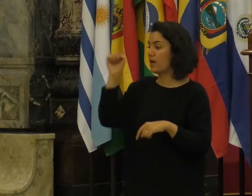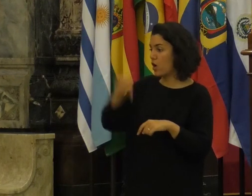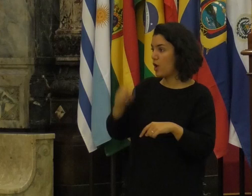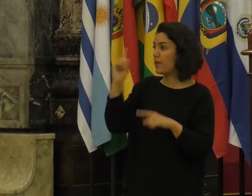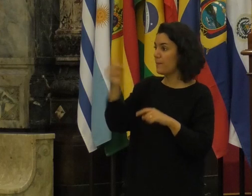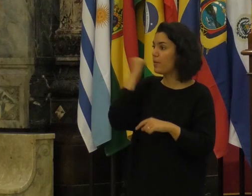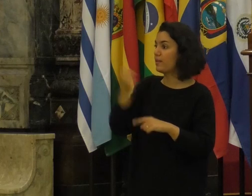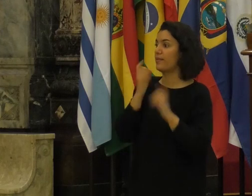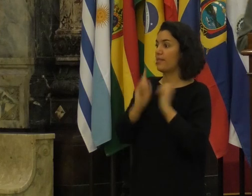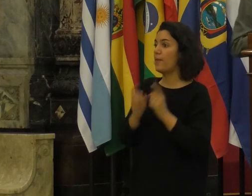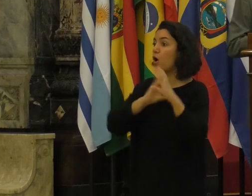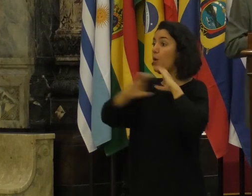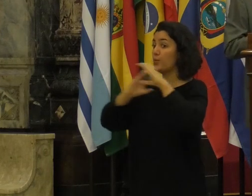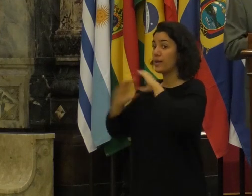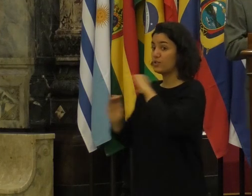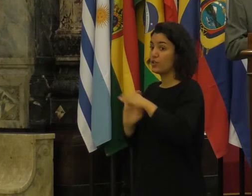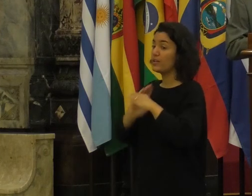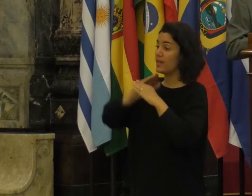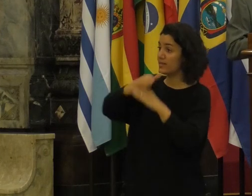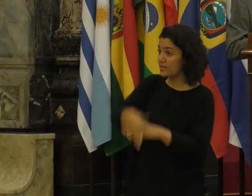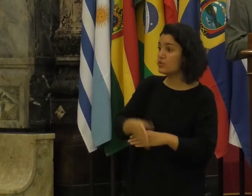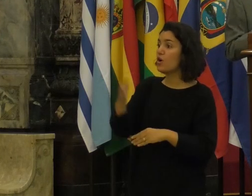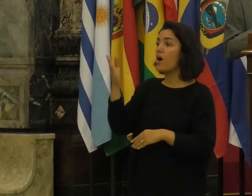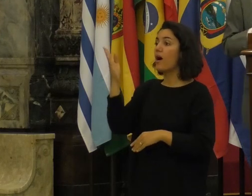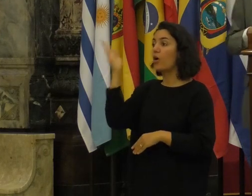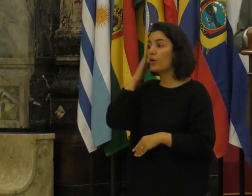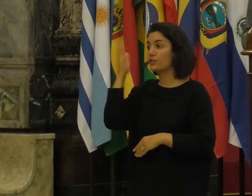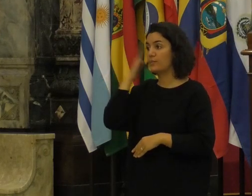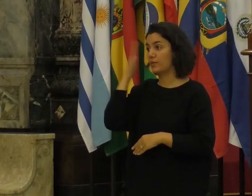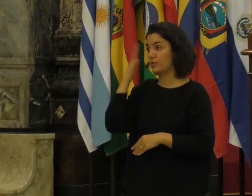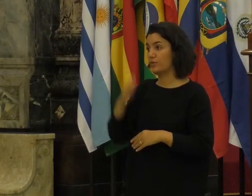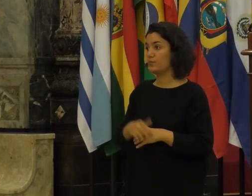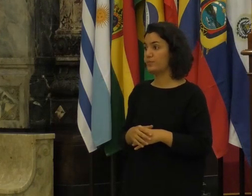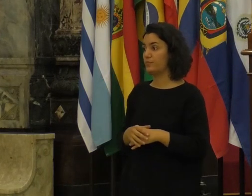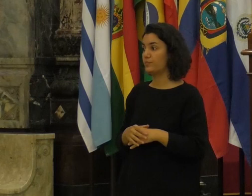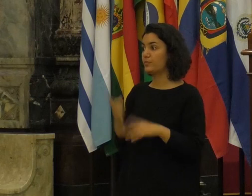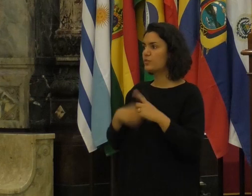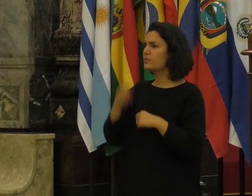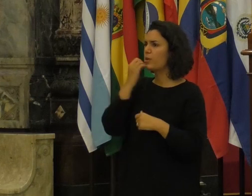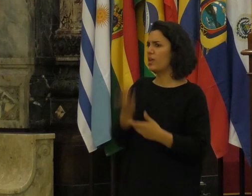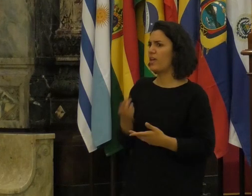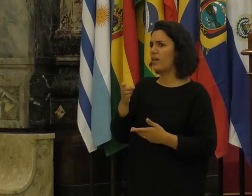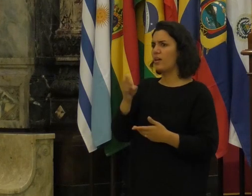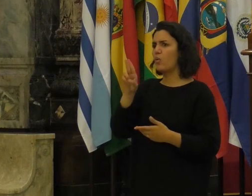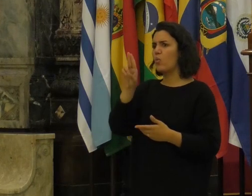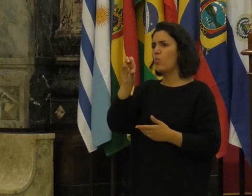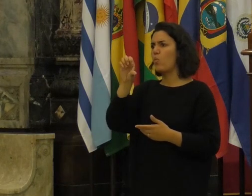de la comunicación y acceso al conocimiento. ¿Por qué la UNESCO, me